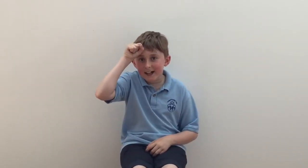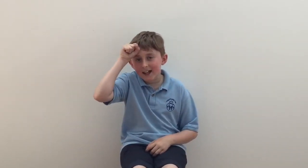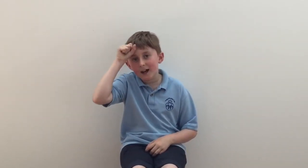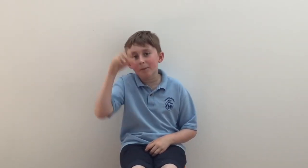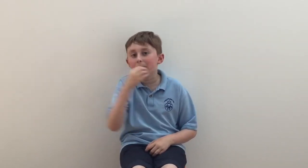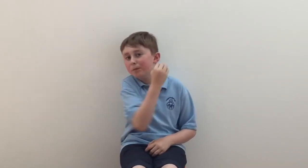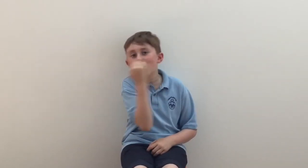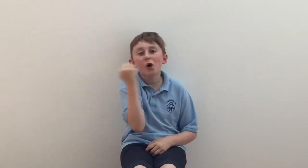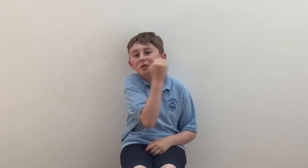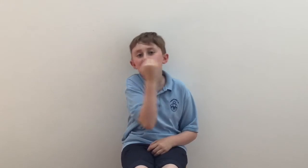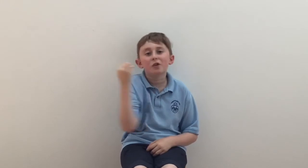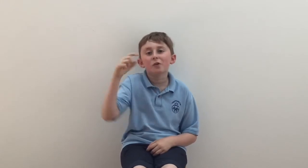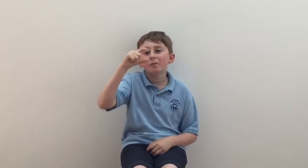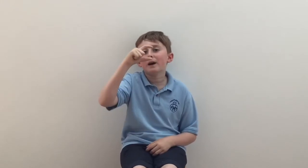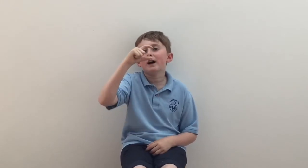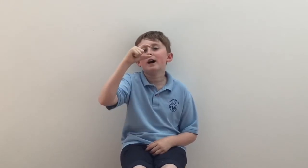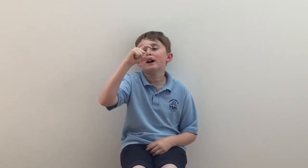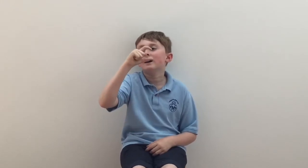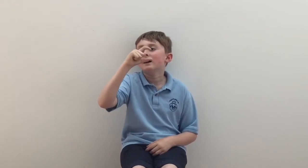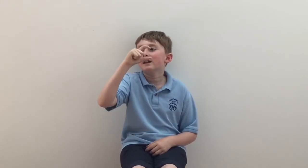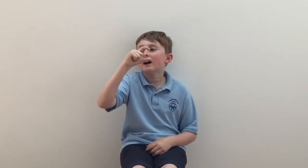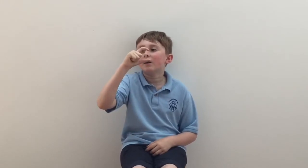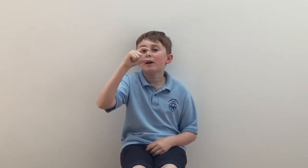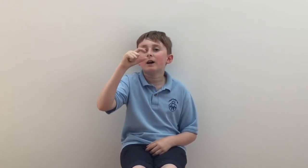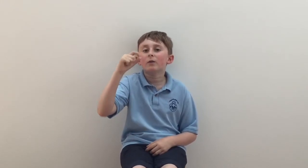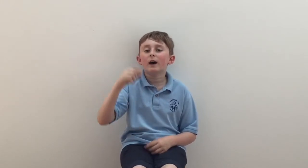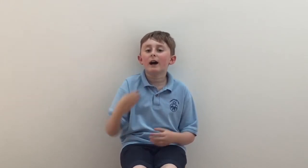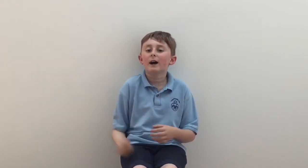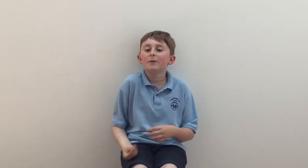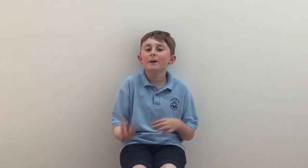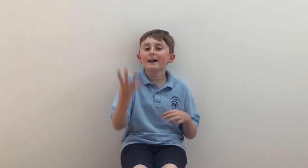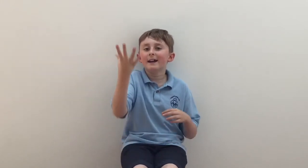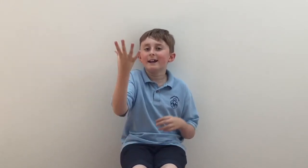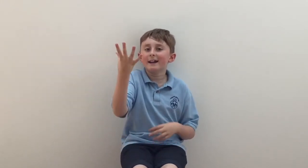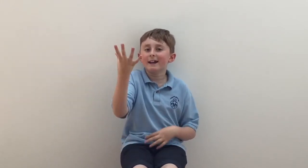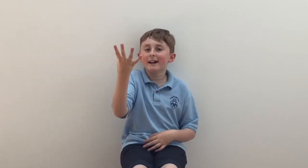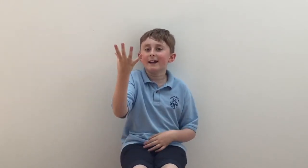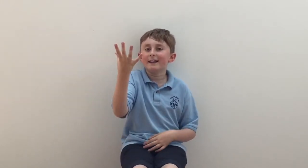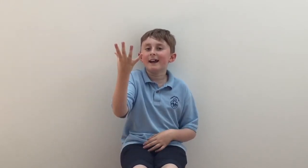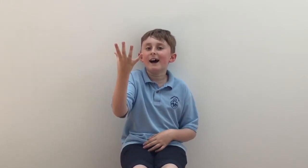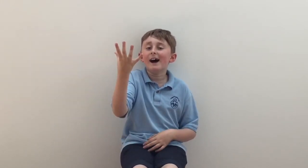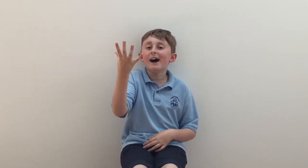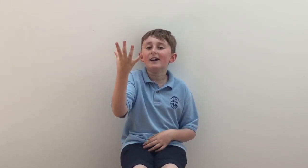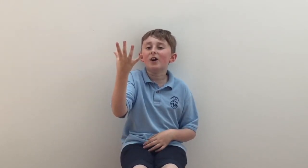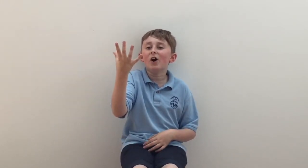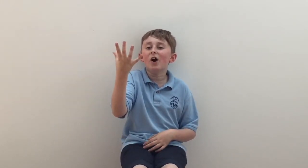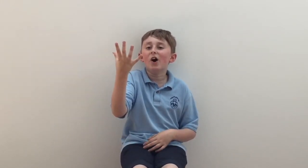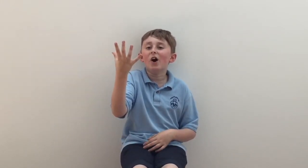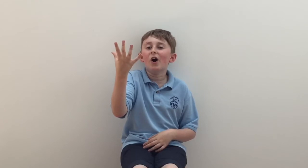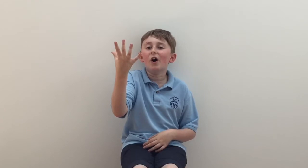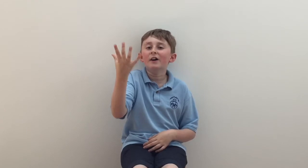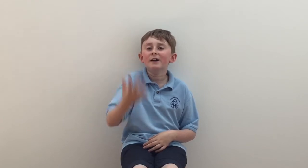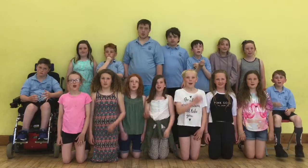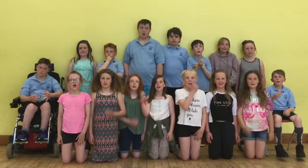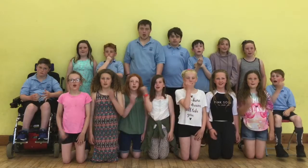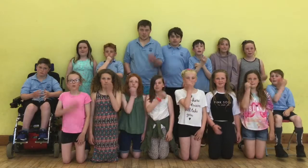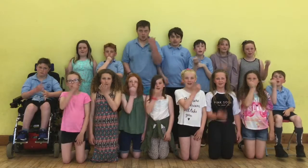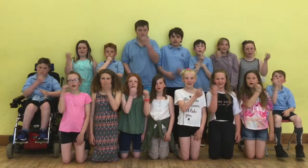'lam a'pron denbach Da'w agwan w'n gytagol Mae'r